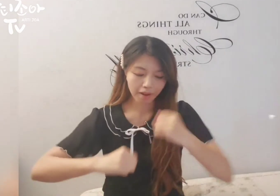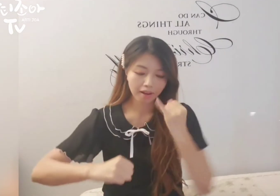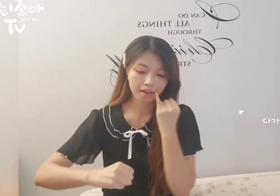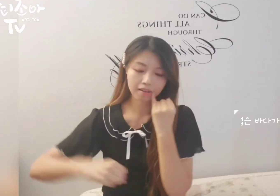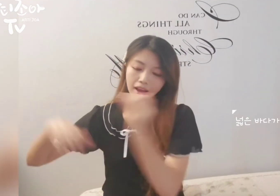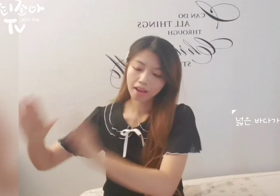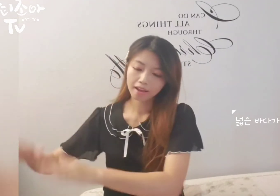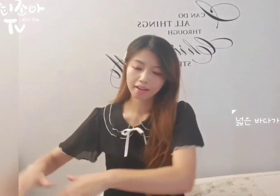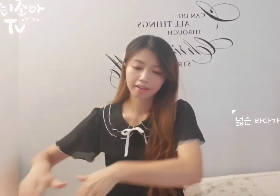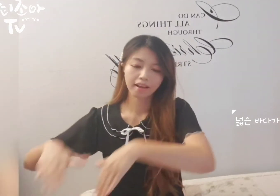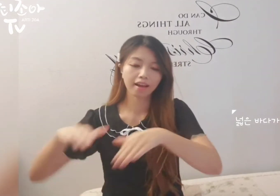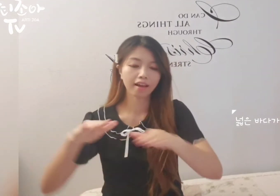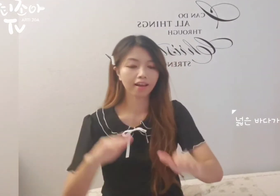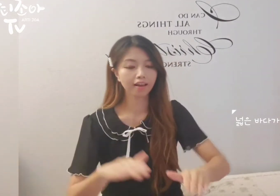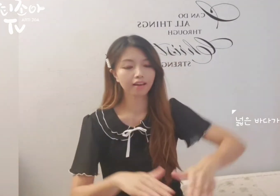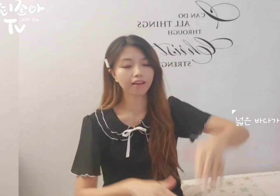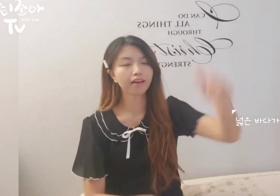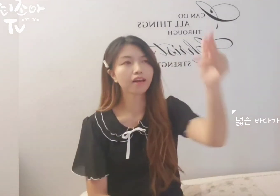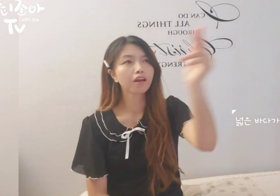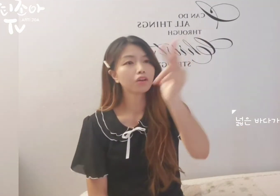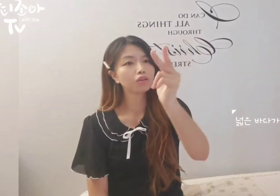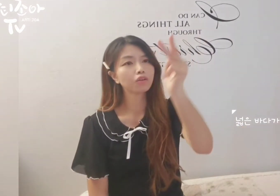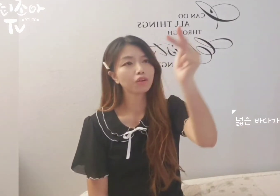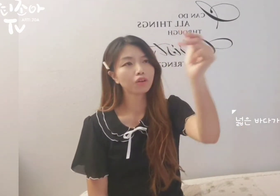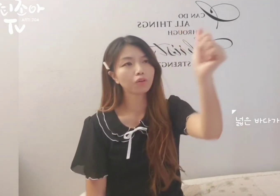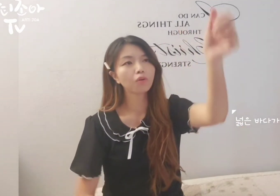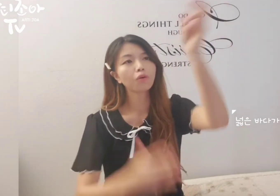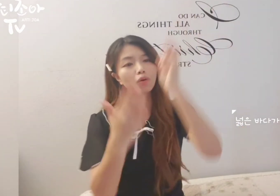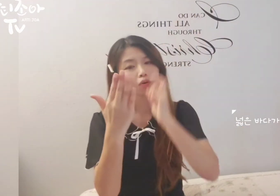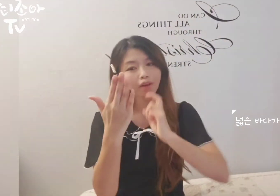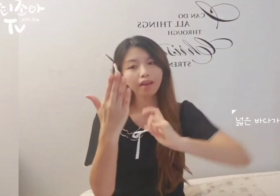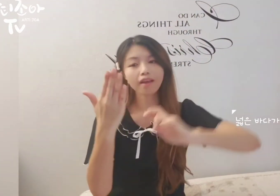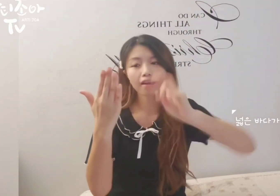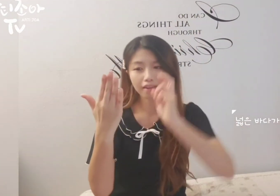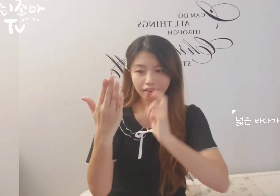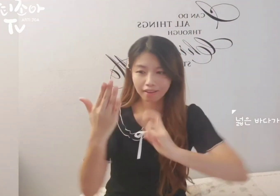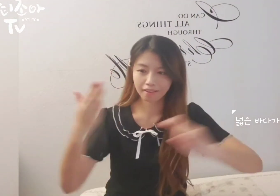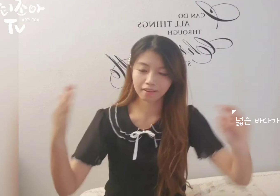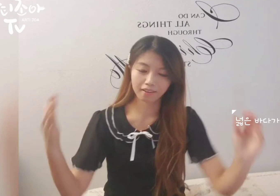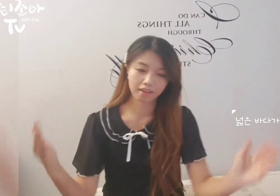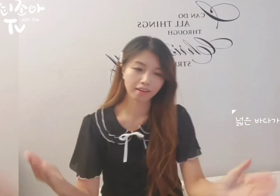바다가 주를 노래해